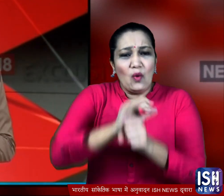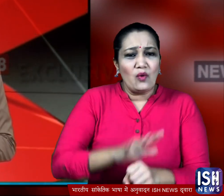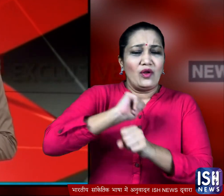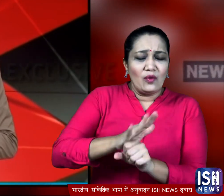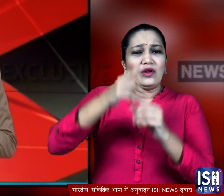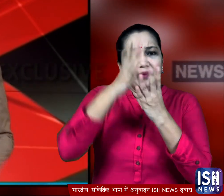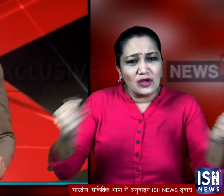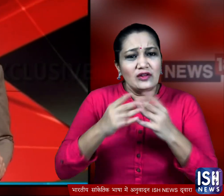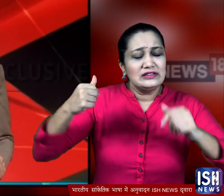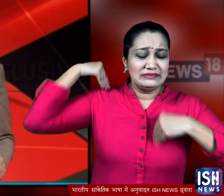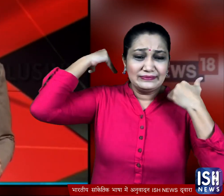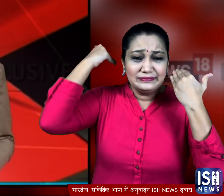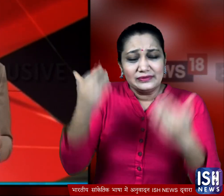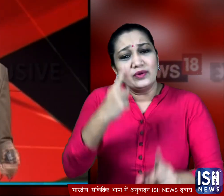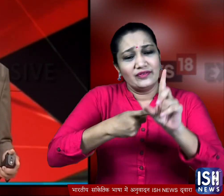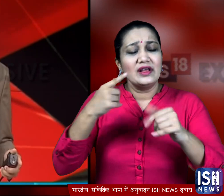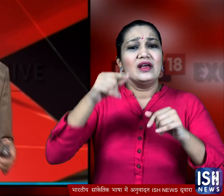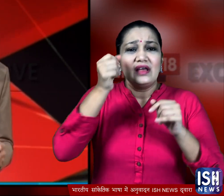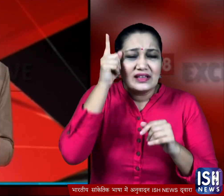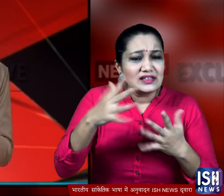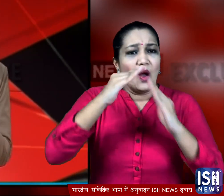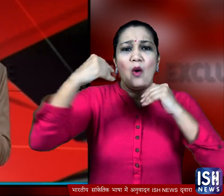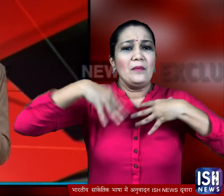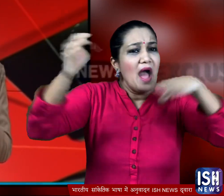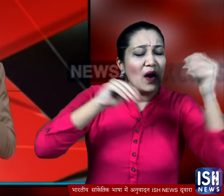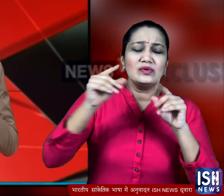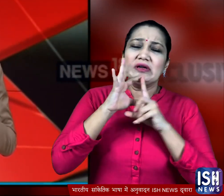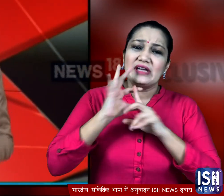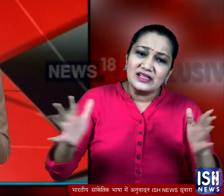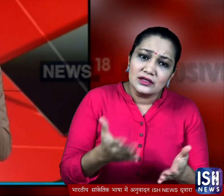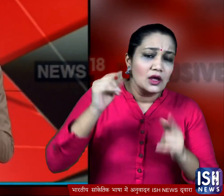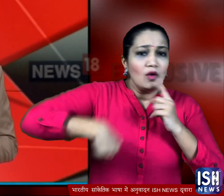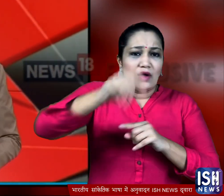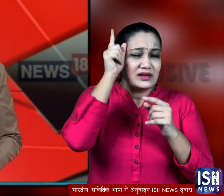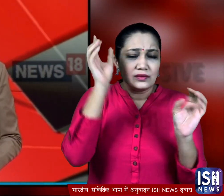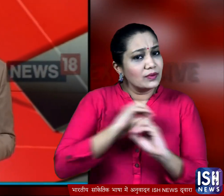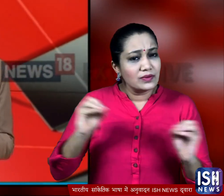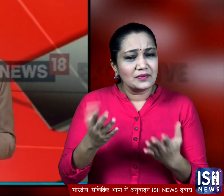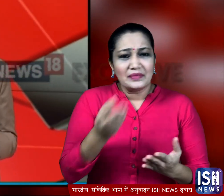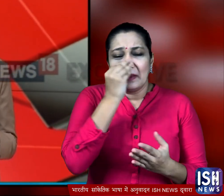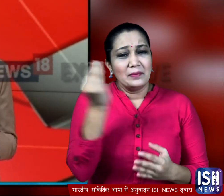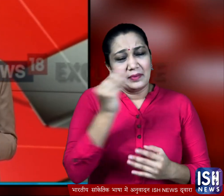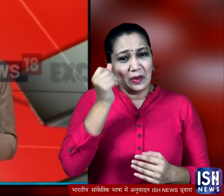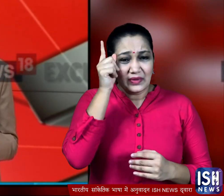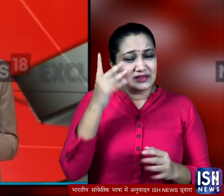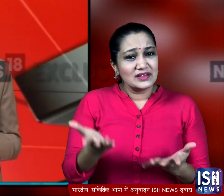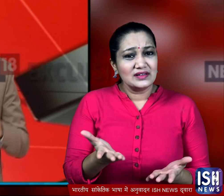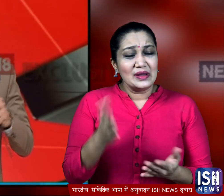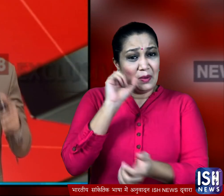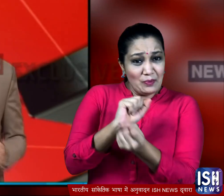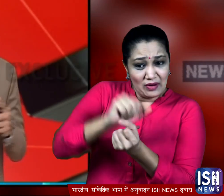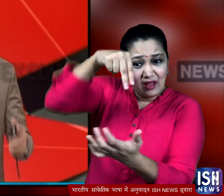इसे 1 साल में हम ये भी नहीं समझ पाए हैं कि बिना कारण घर से निकलना कितना खतरनाक साबित हो सकता है। इतनी सी बात समझने के लिए भी